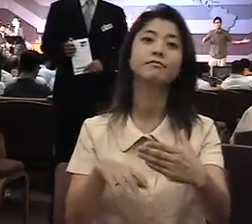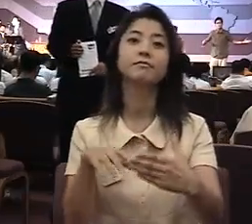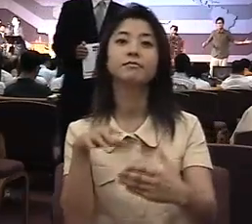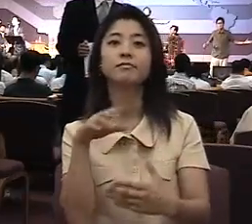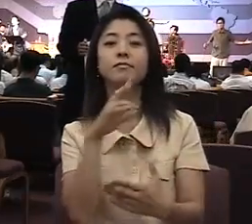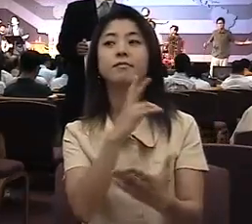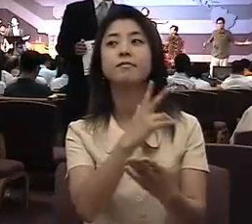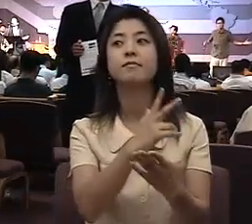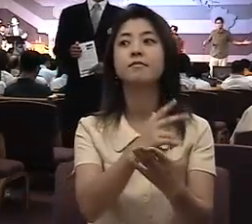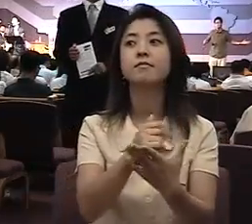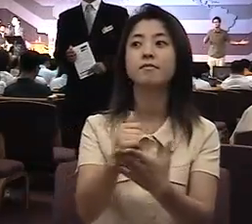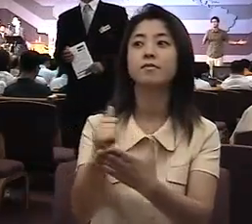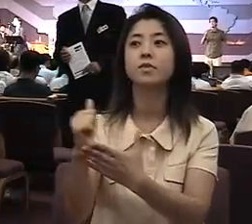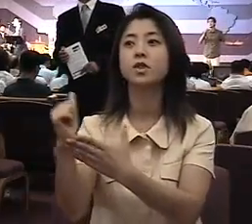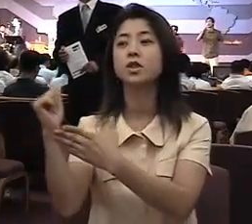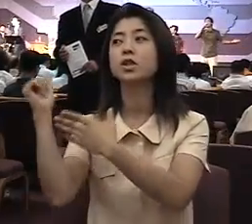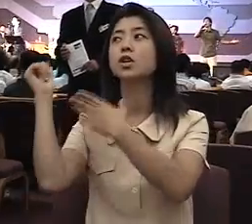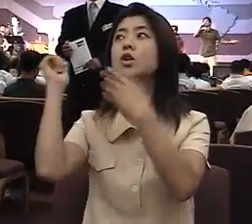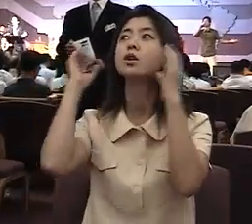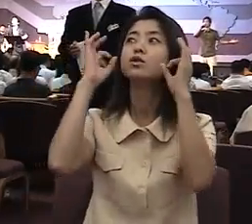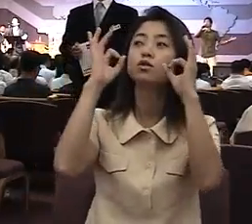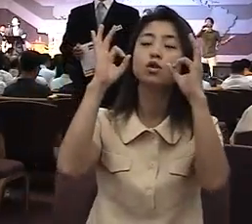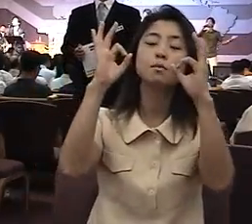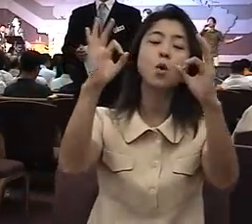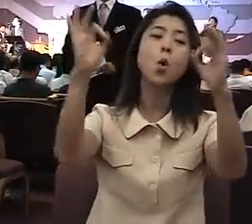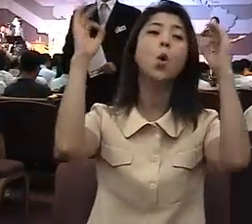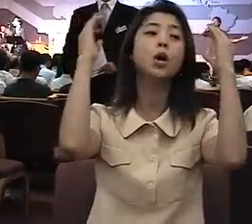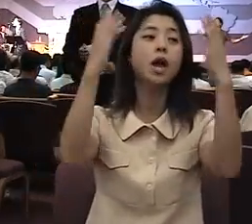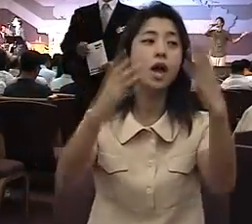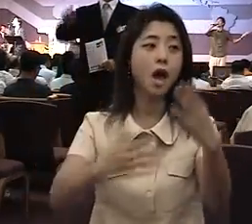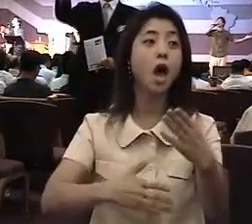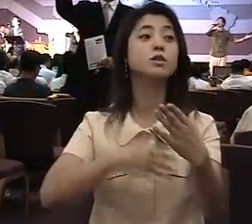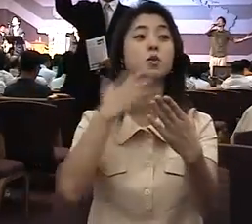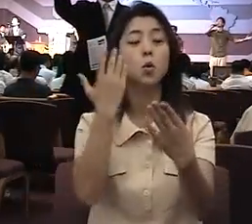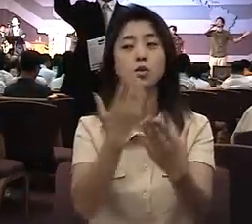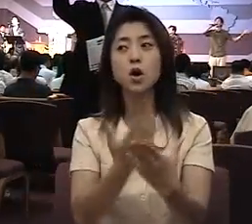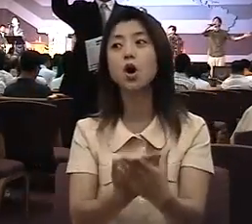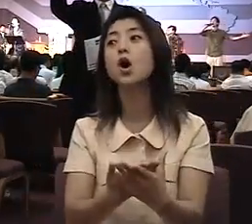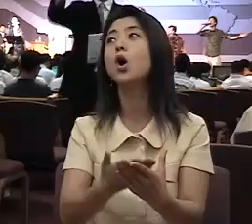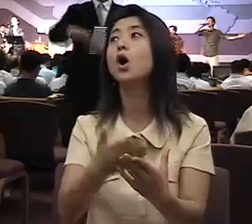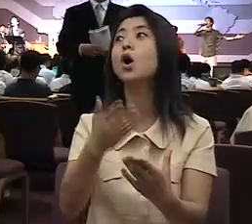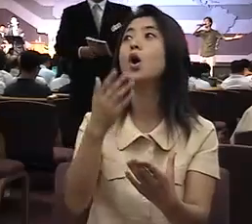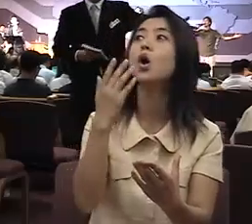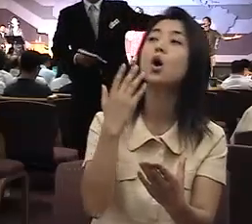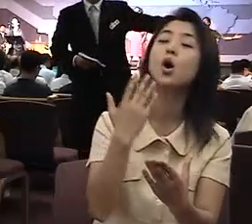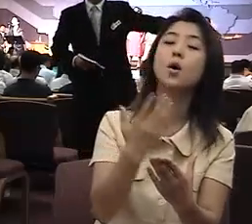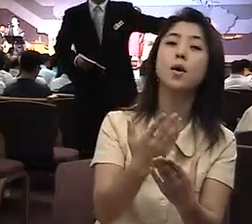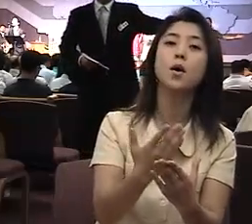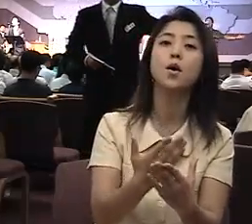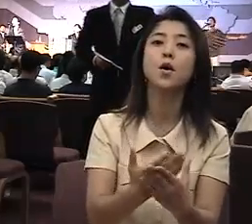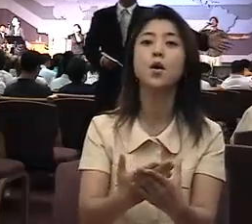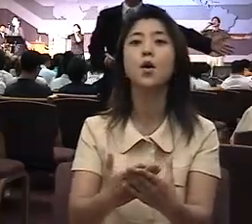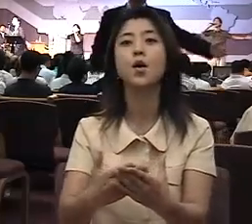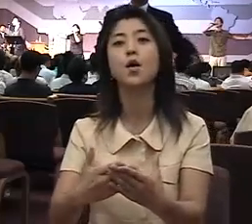주를 부여해 주옵소서 주를 노래하소서 우리 함께